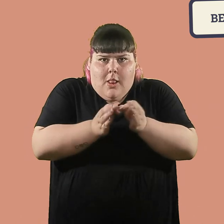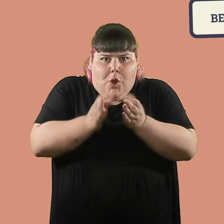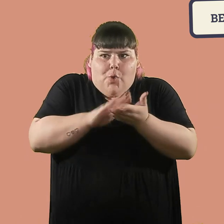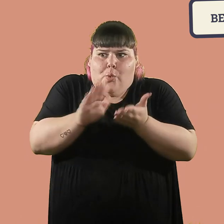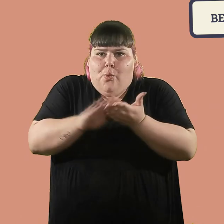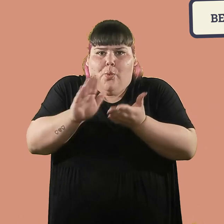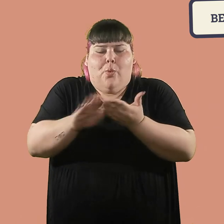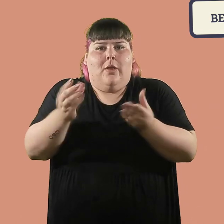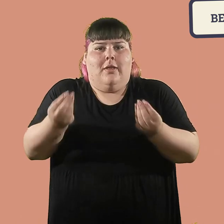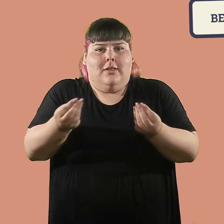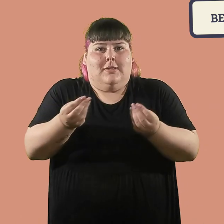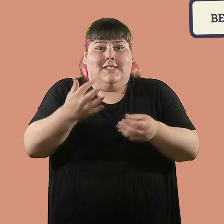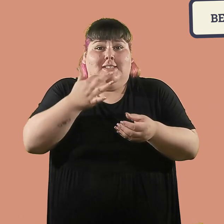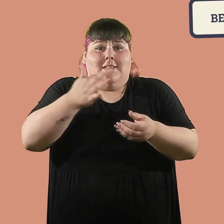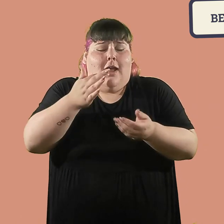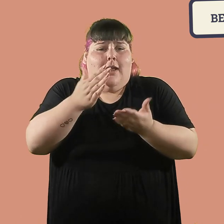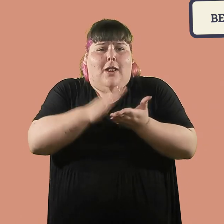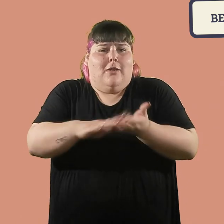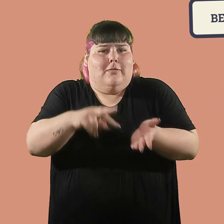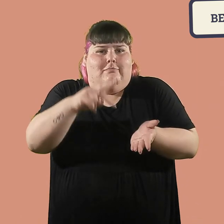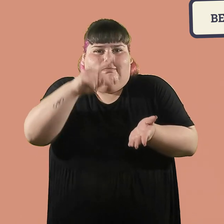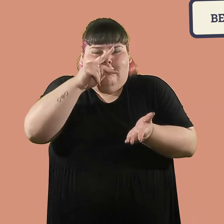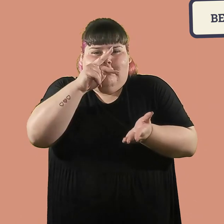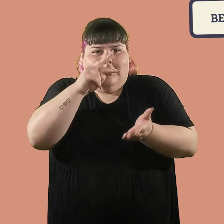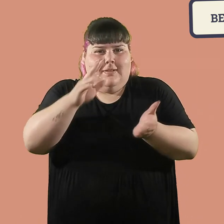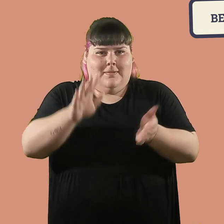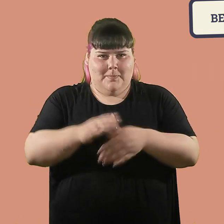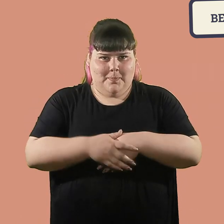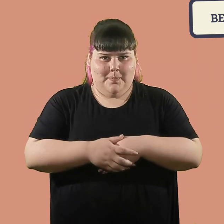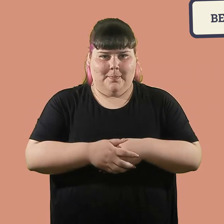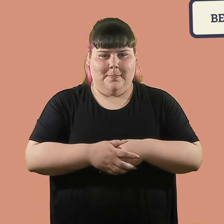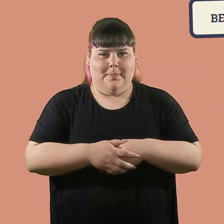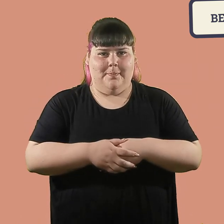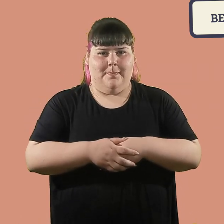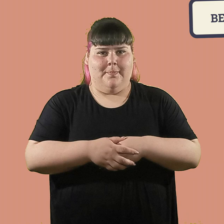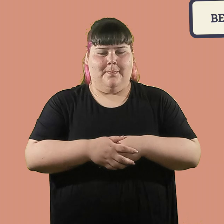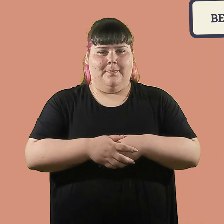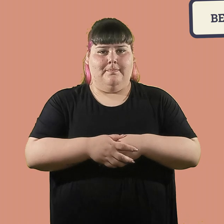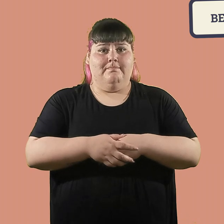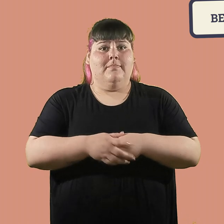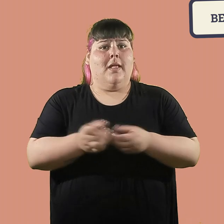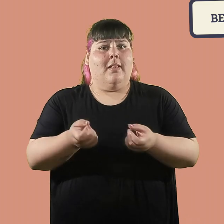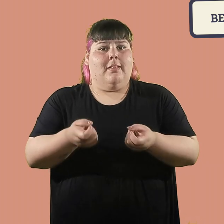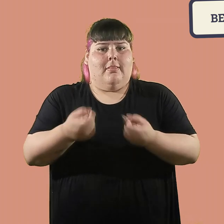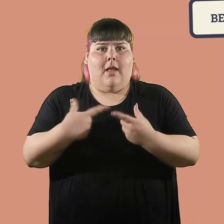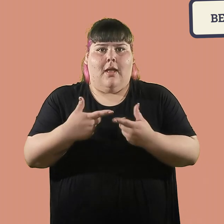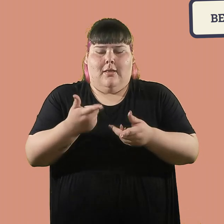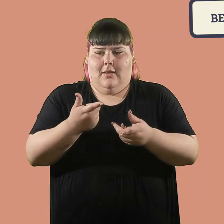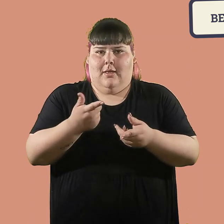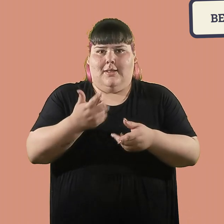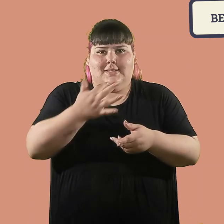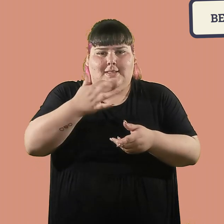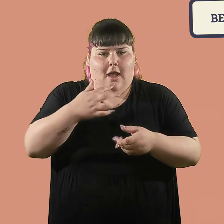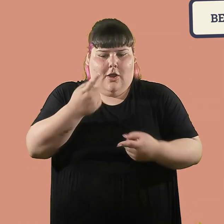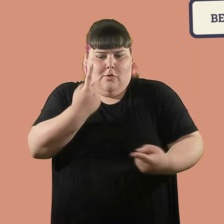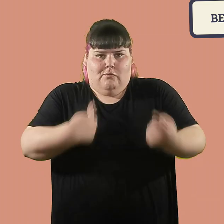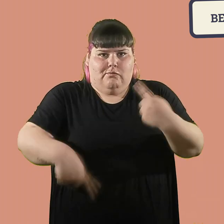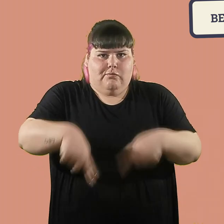da paso a una sangre limpia y fresca. Ayuda a una mejor fluidez por el torrente